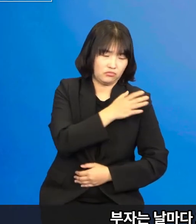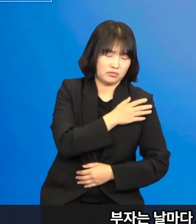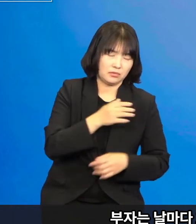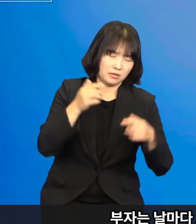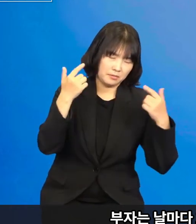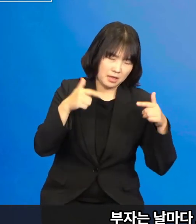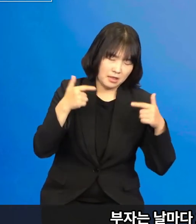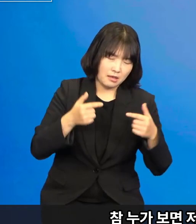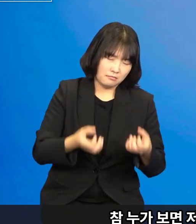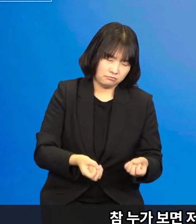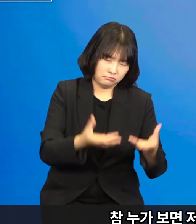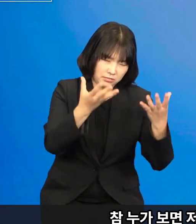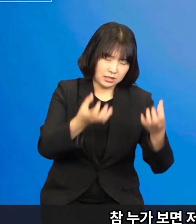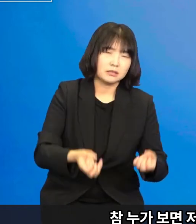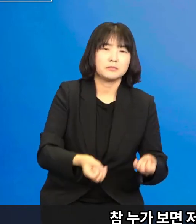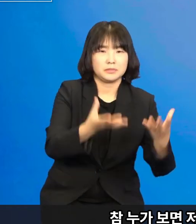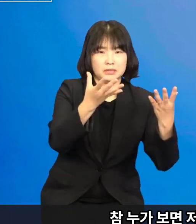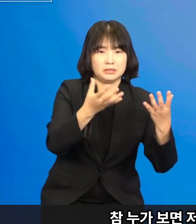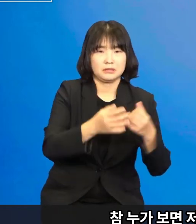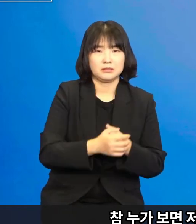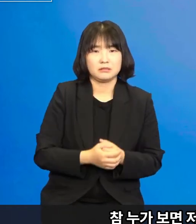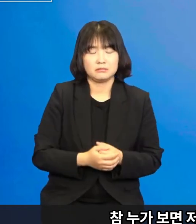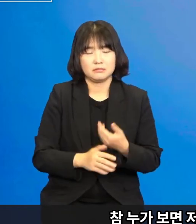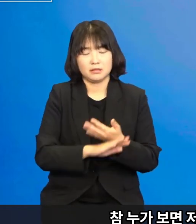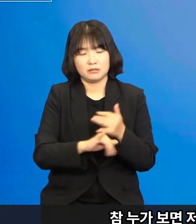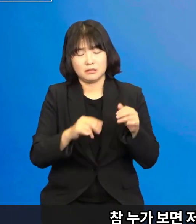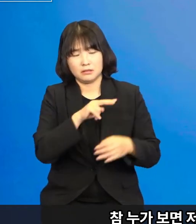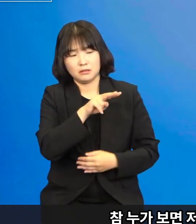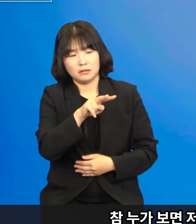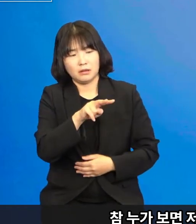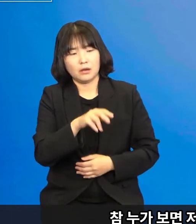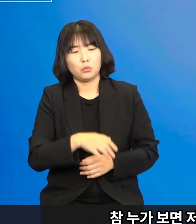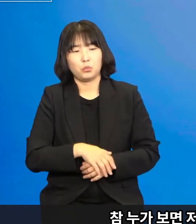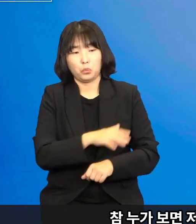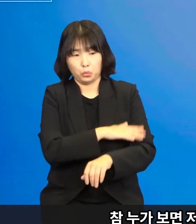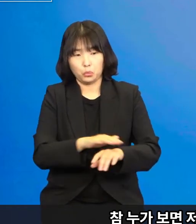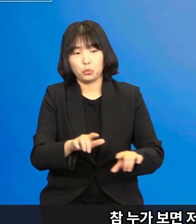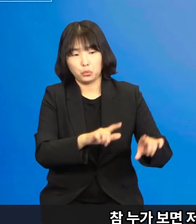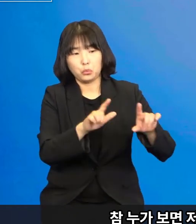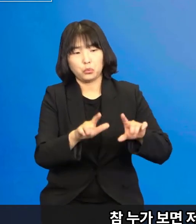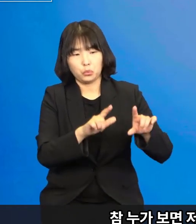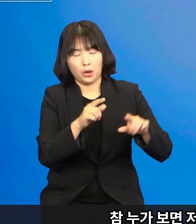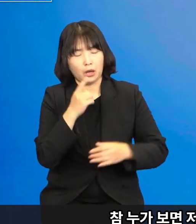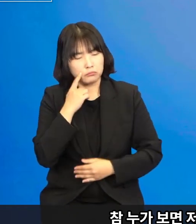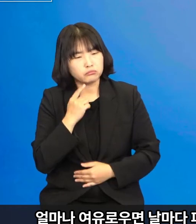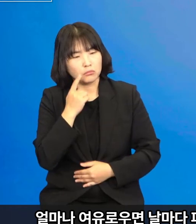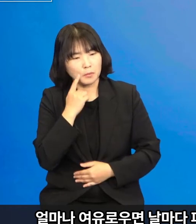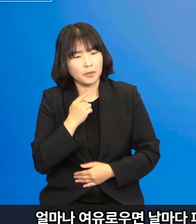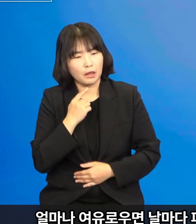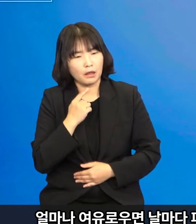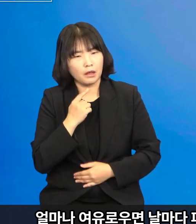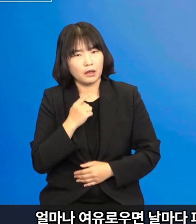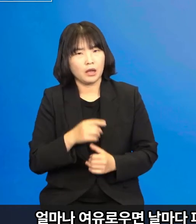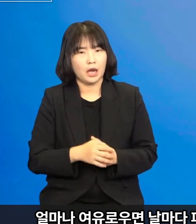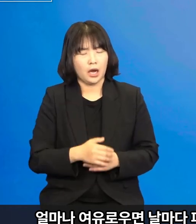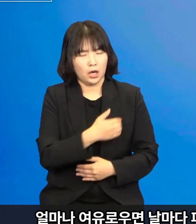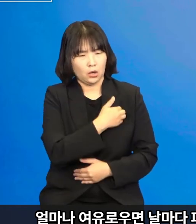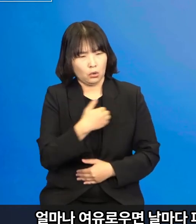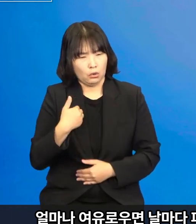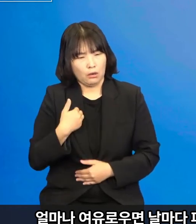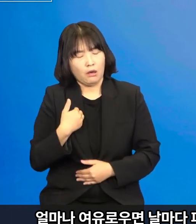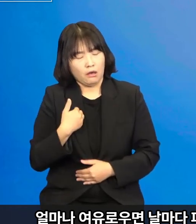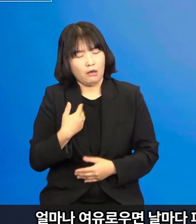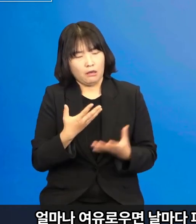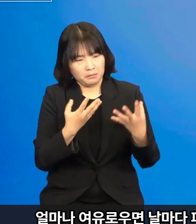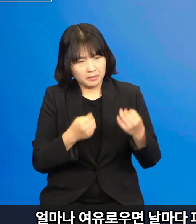합니다. 참 누가 보면 야, 저 사람 참 잘 산다. 아, 부럽다. 얼마나 여유로우면 날마다